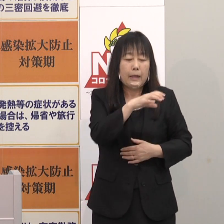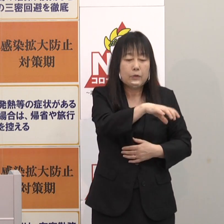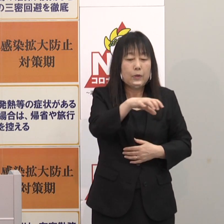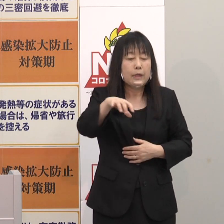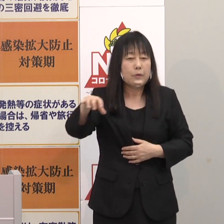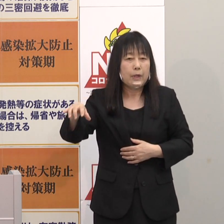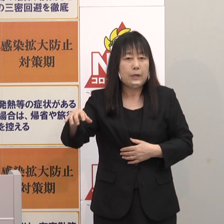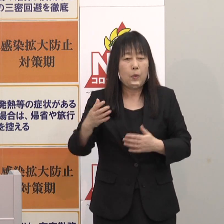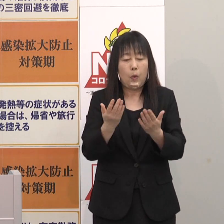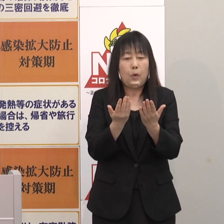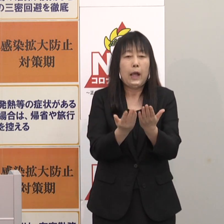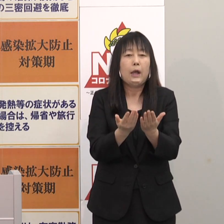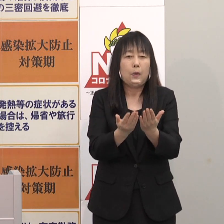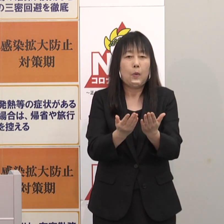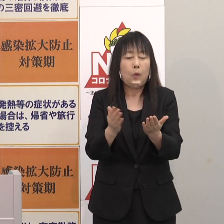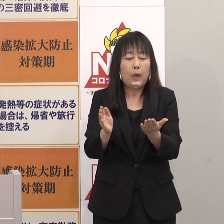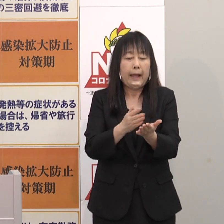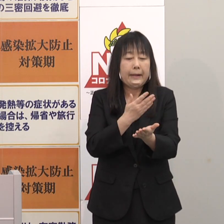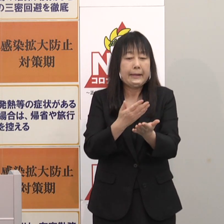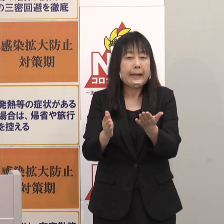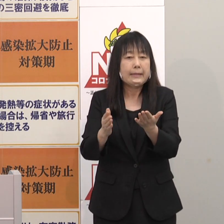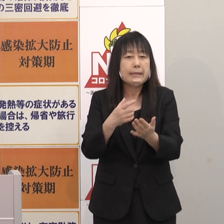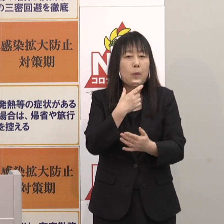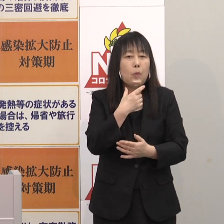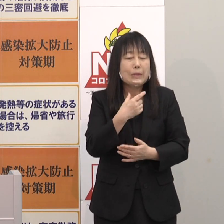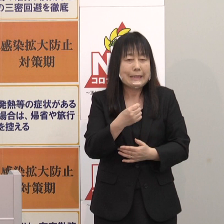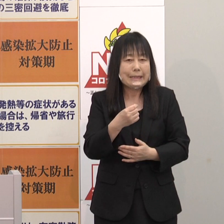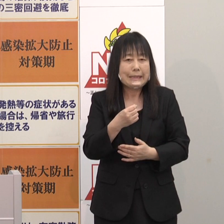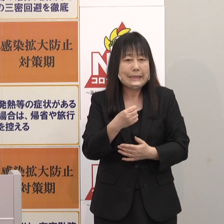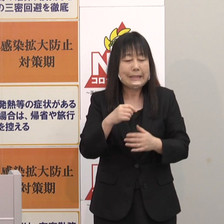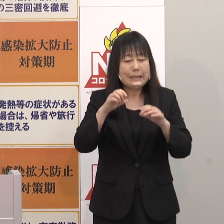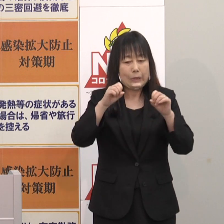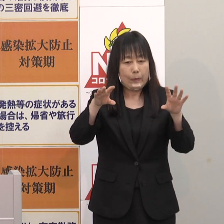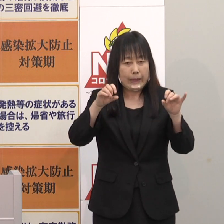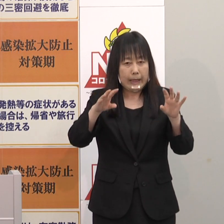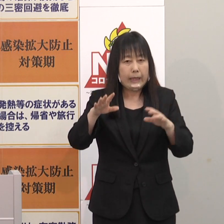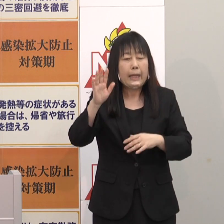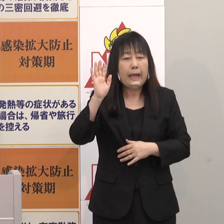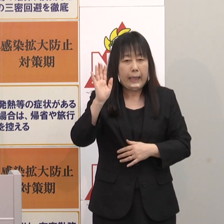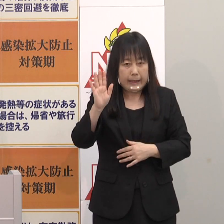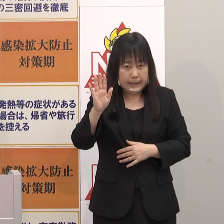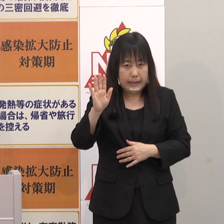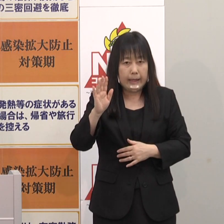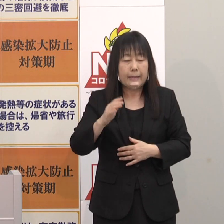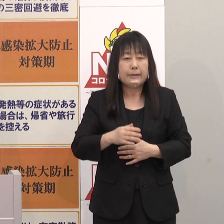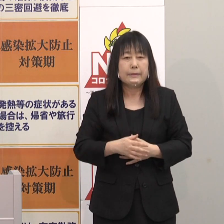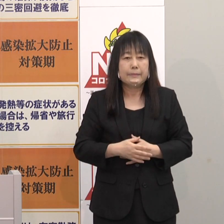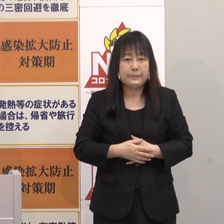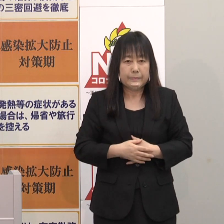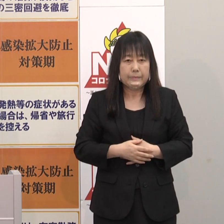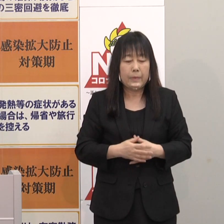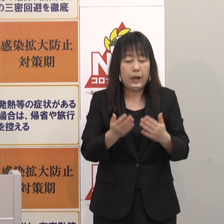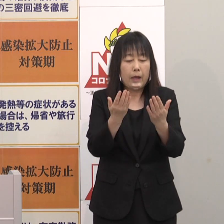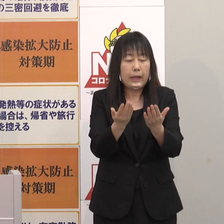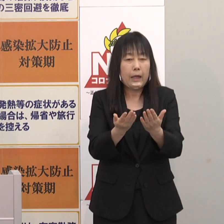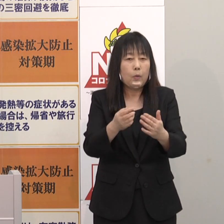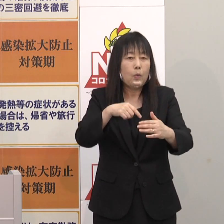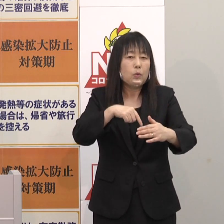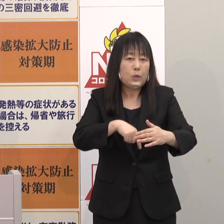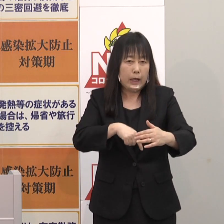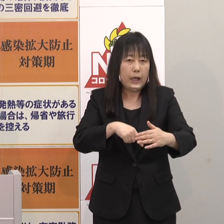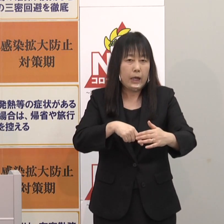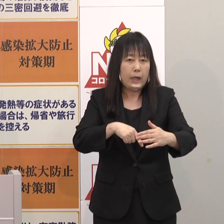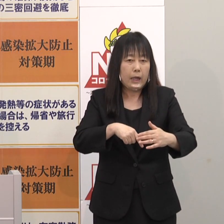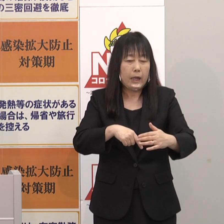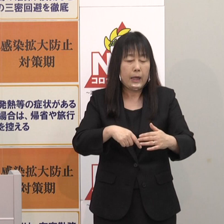食を一斉の対策として、呼びかけないということをしました。香川県内の学校、